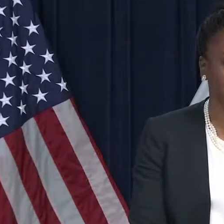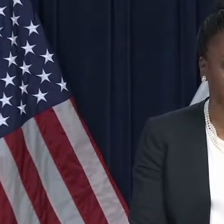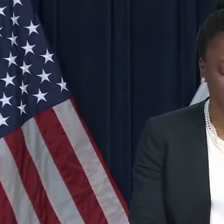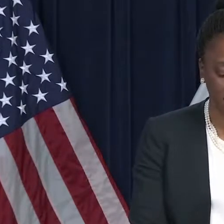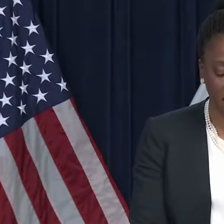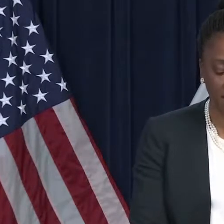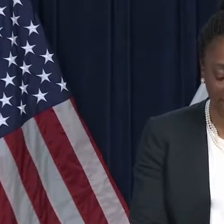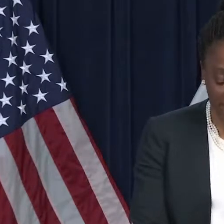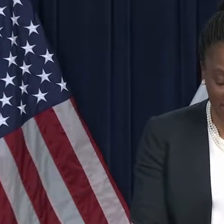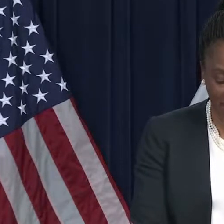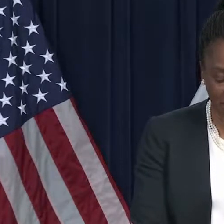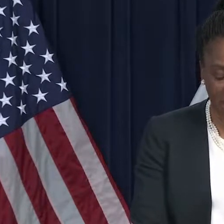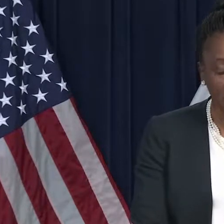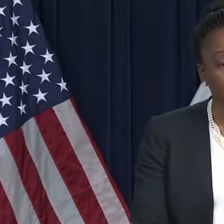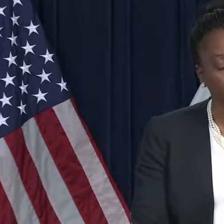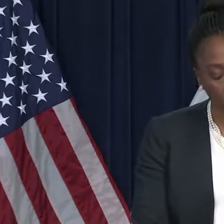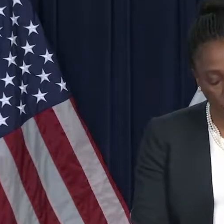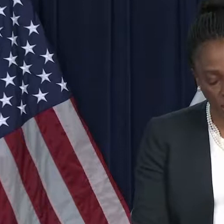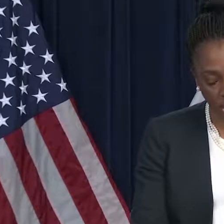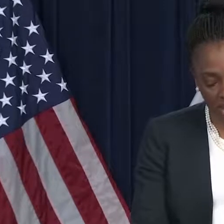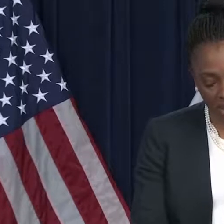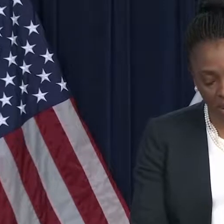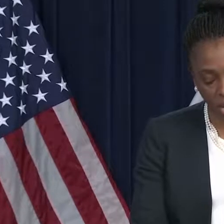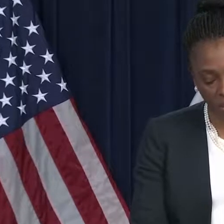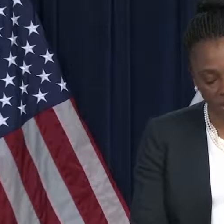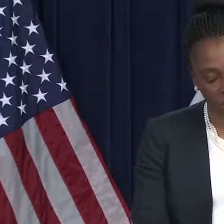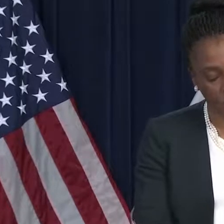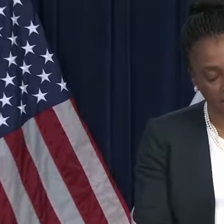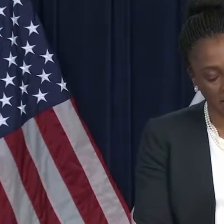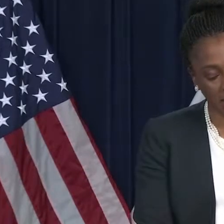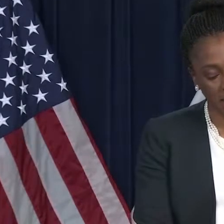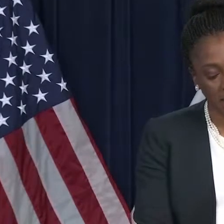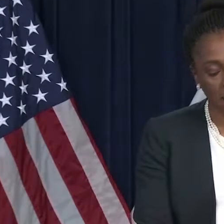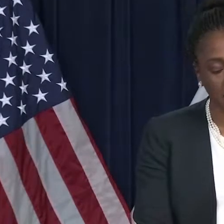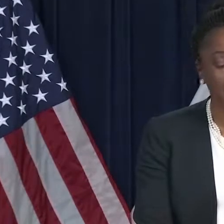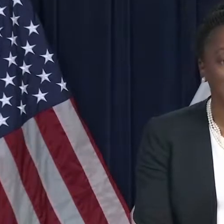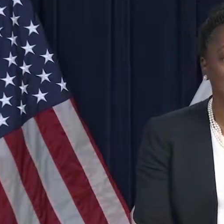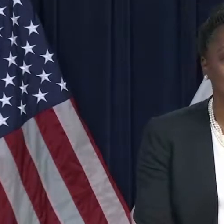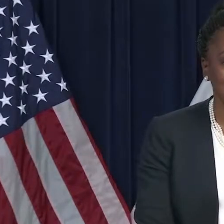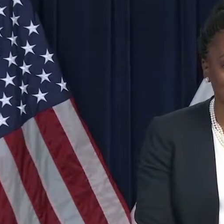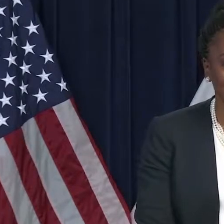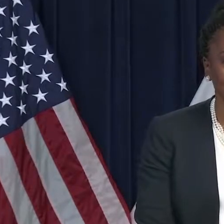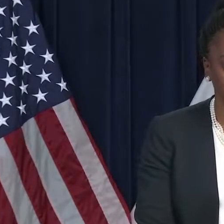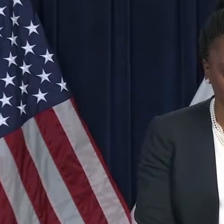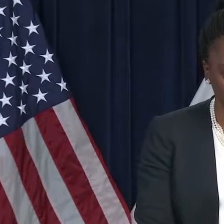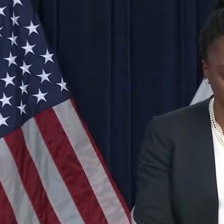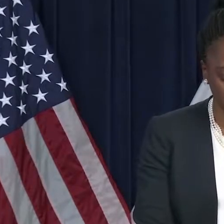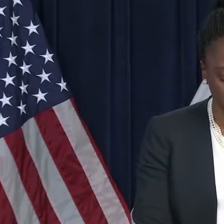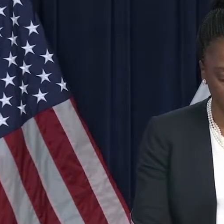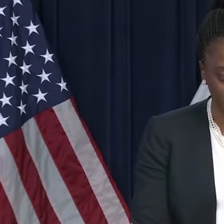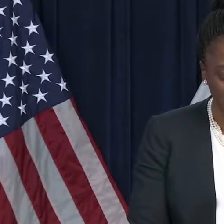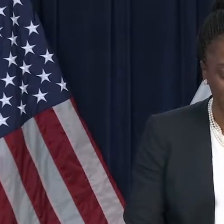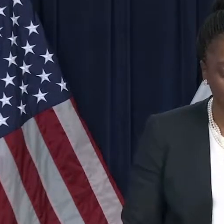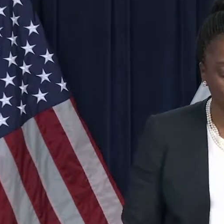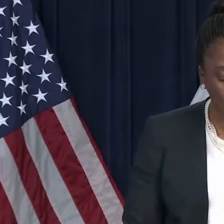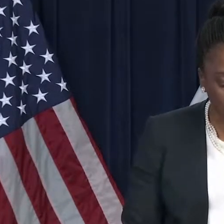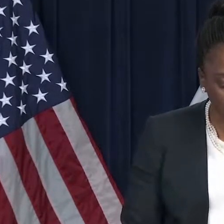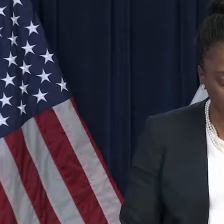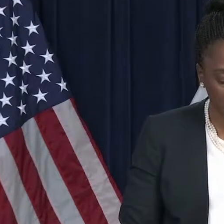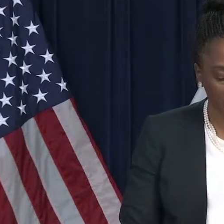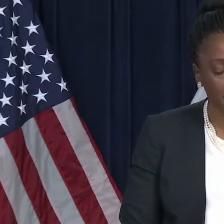nuevas variantes y proporcionar nueva información a medida que esté disponible. En